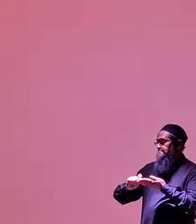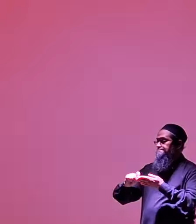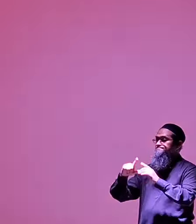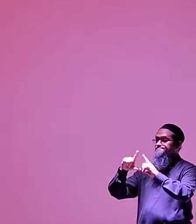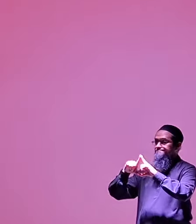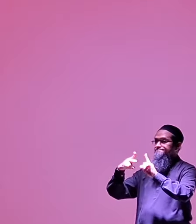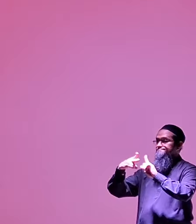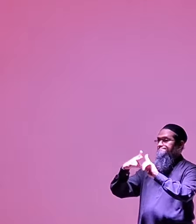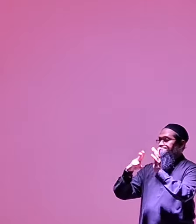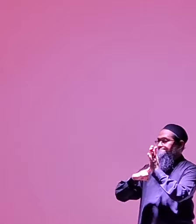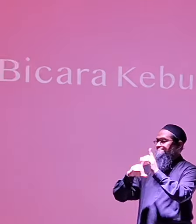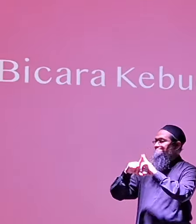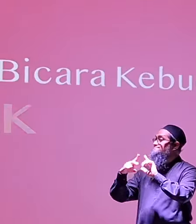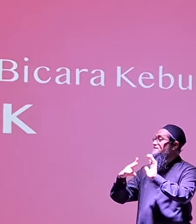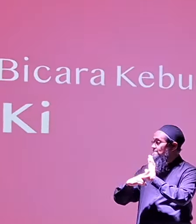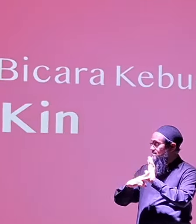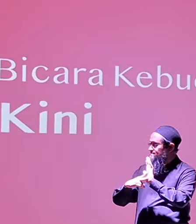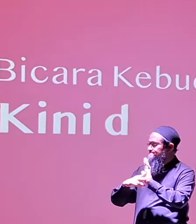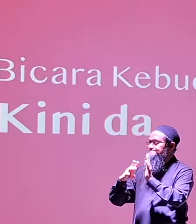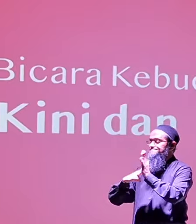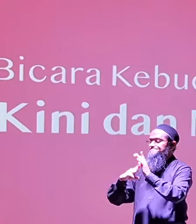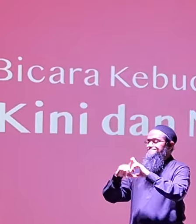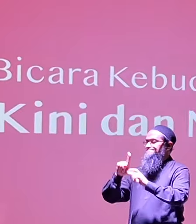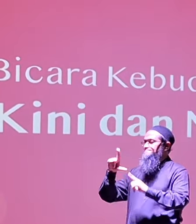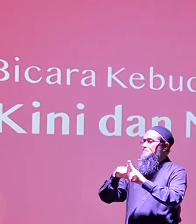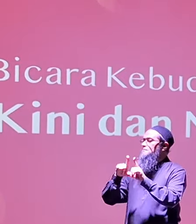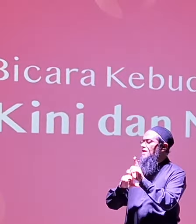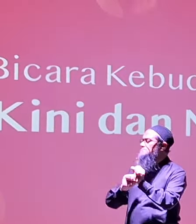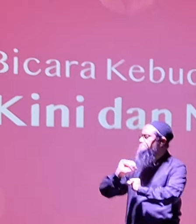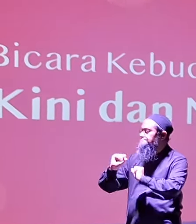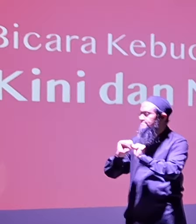mana beliau adalah seorang pegiat seni sejak